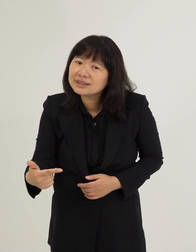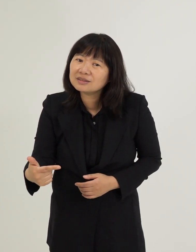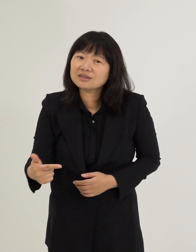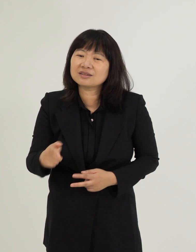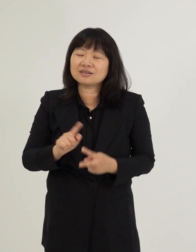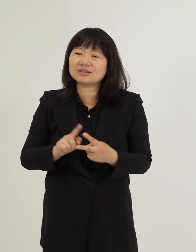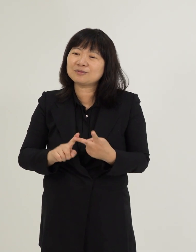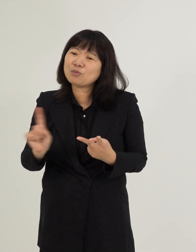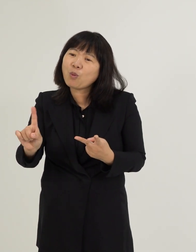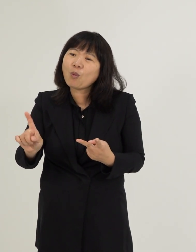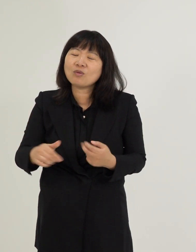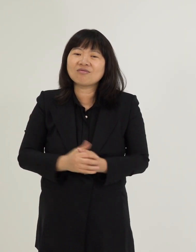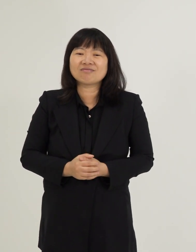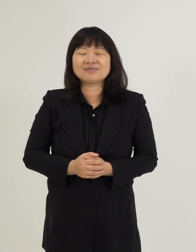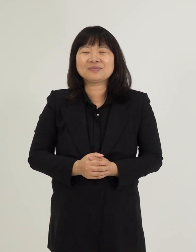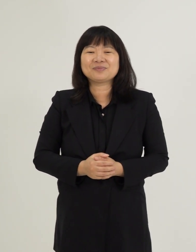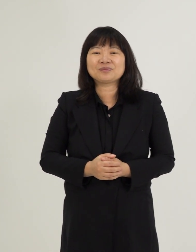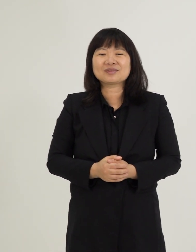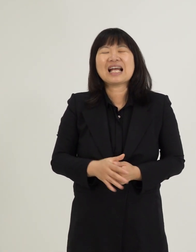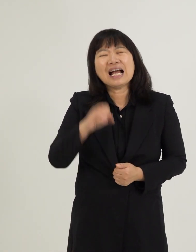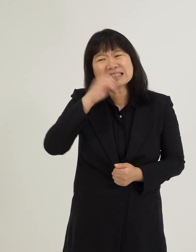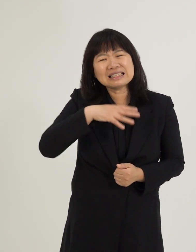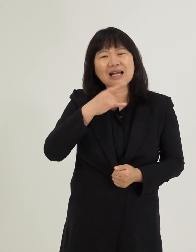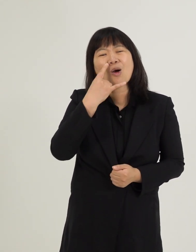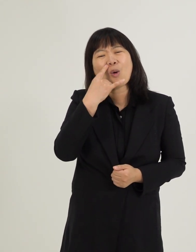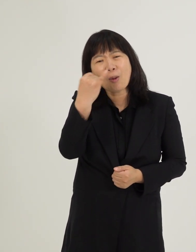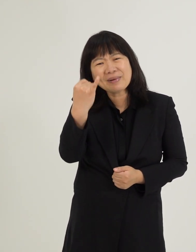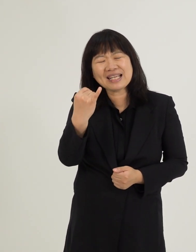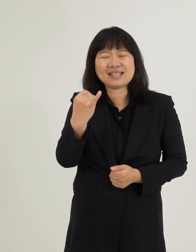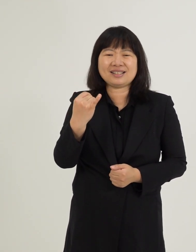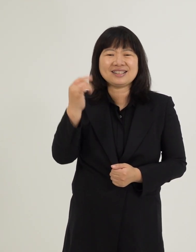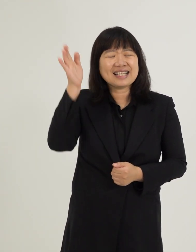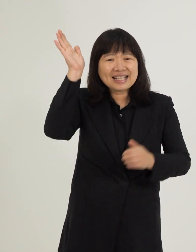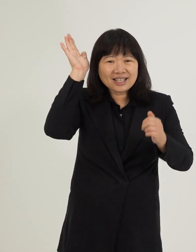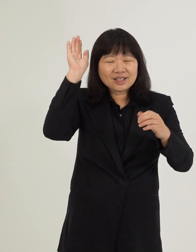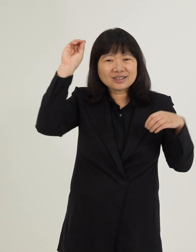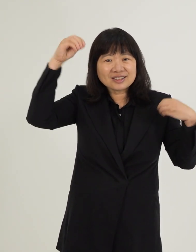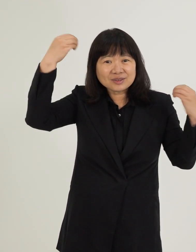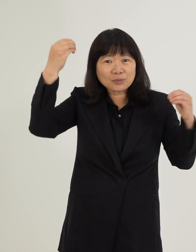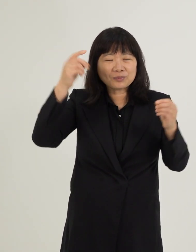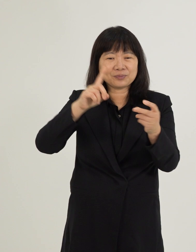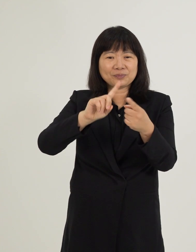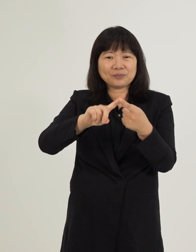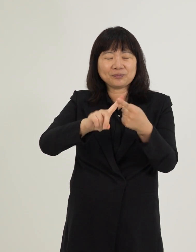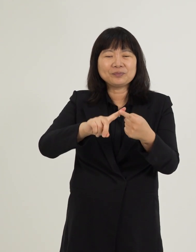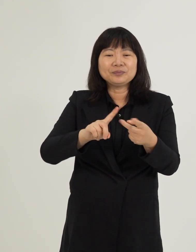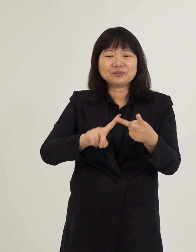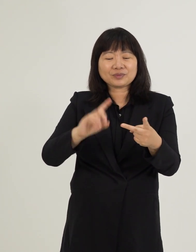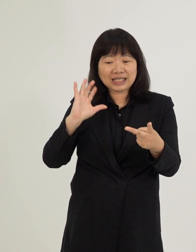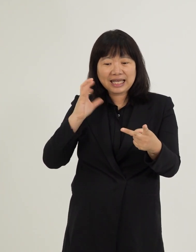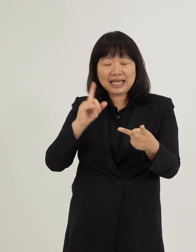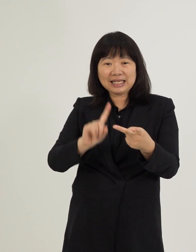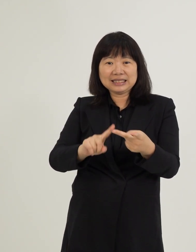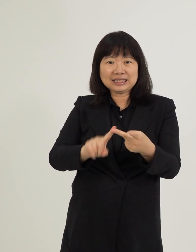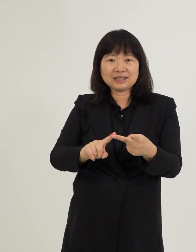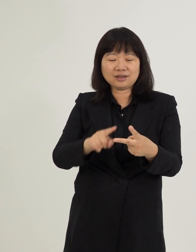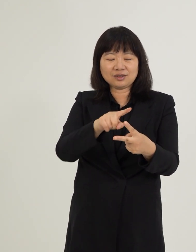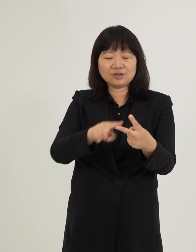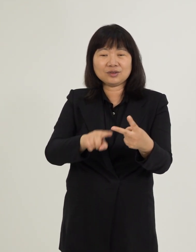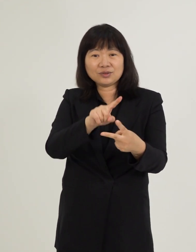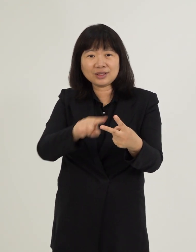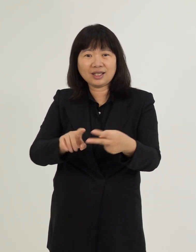하여간 어미 나귀. 근데 사실 이 새끼 나귀와 여기 큰 나귀의